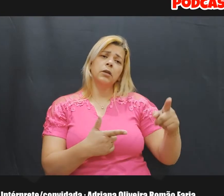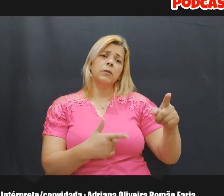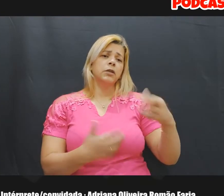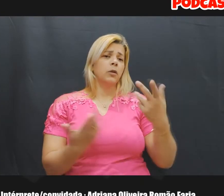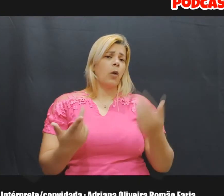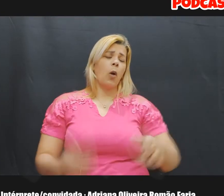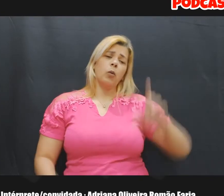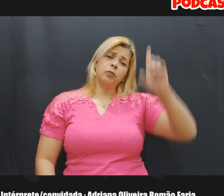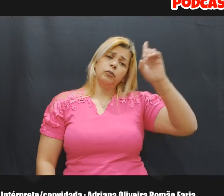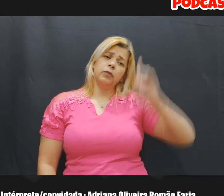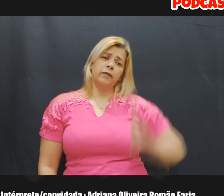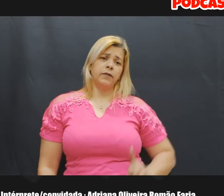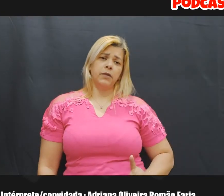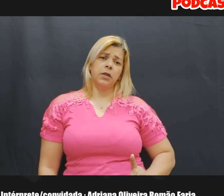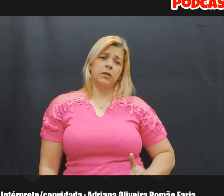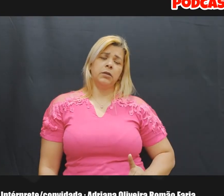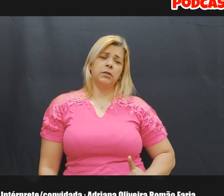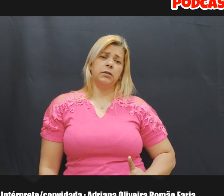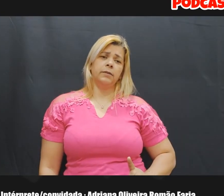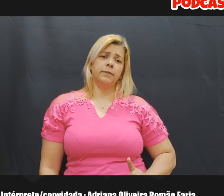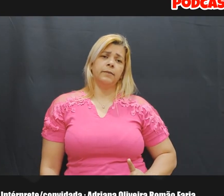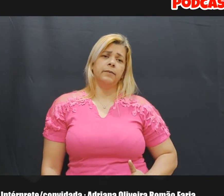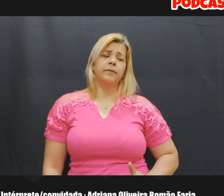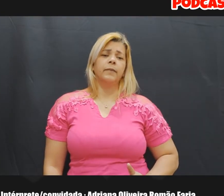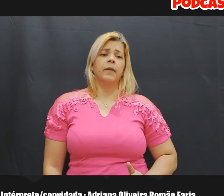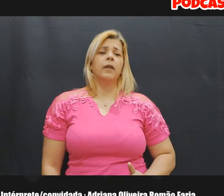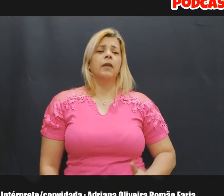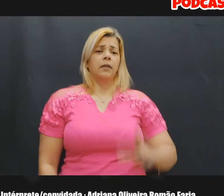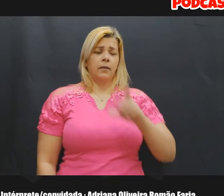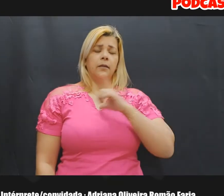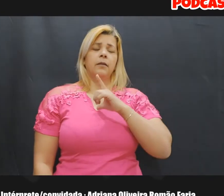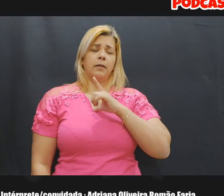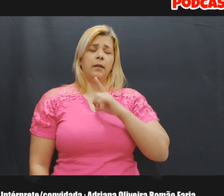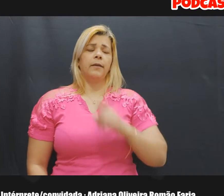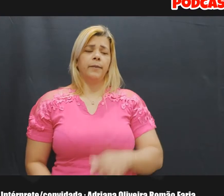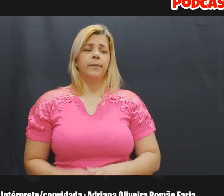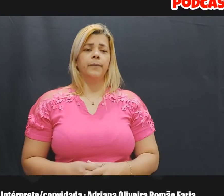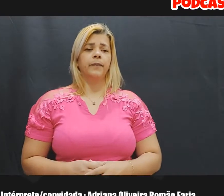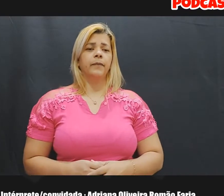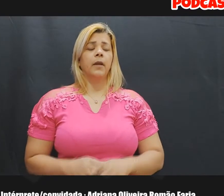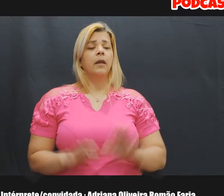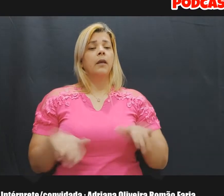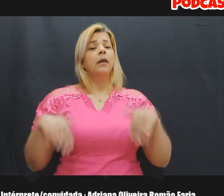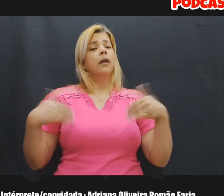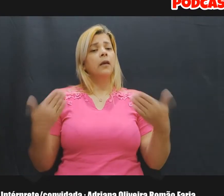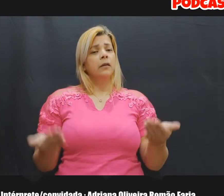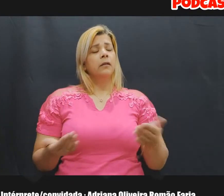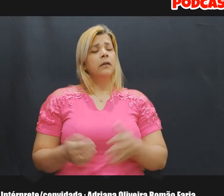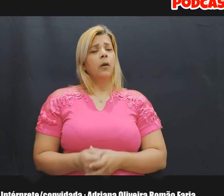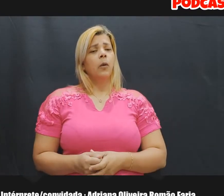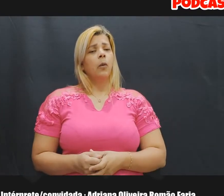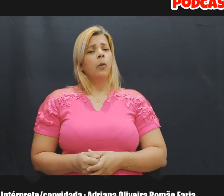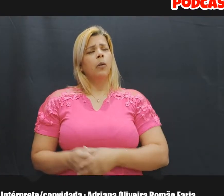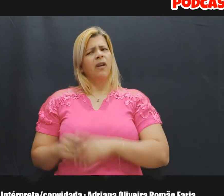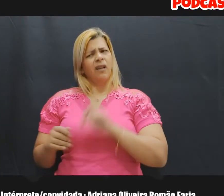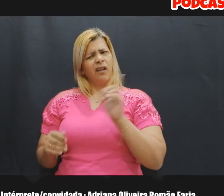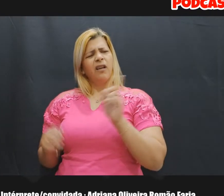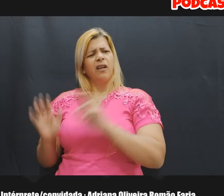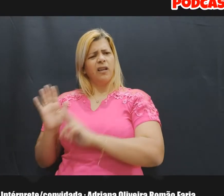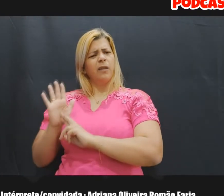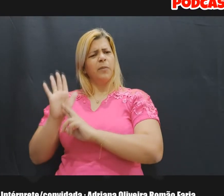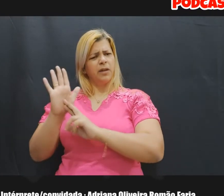não tão grave, ou pessoas que têm deficiência de fato, né? E isso representa, isso de acordo